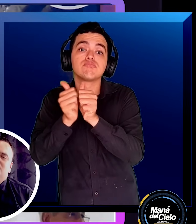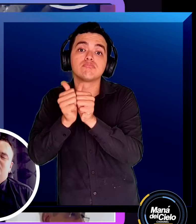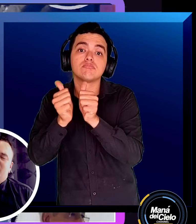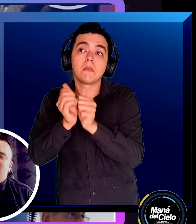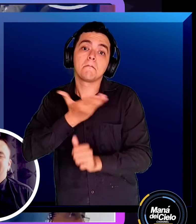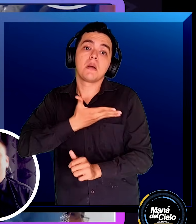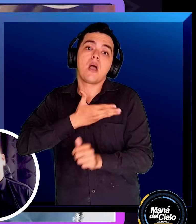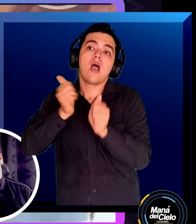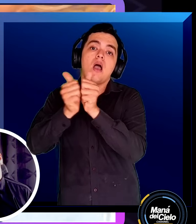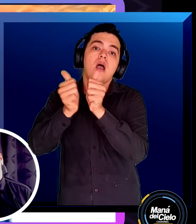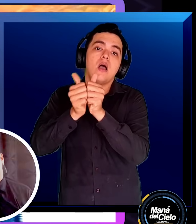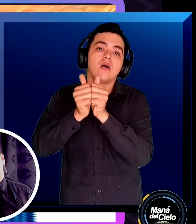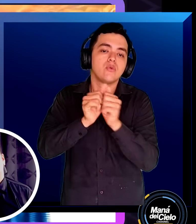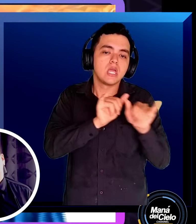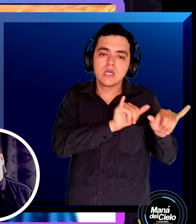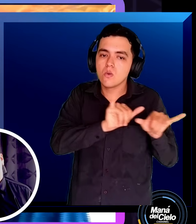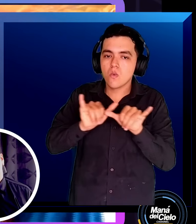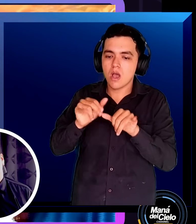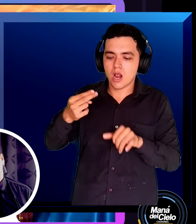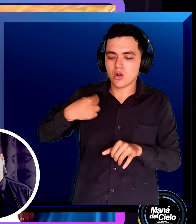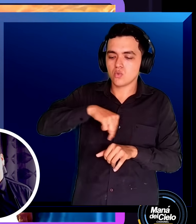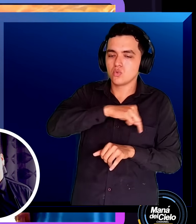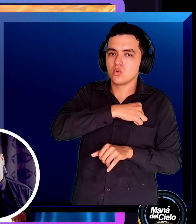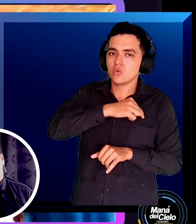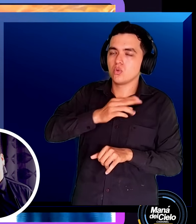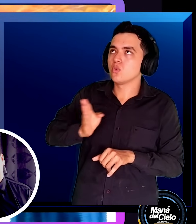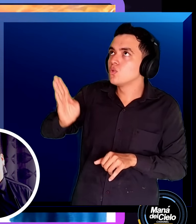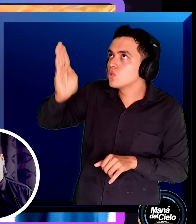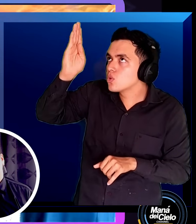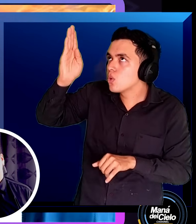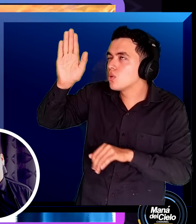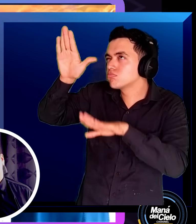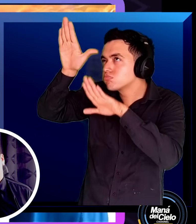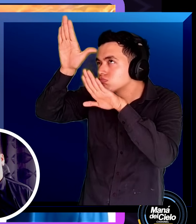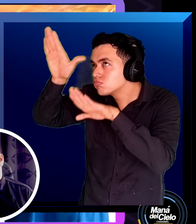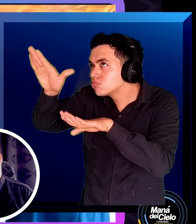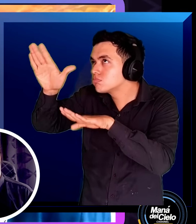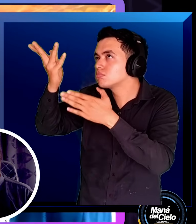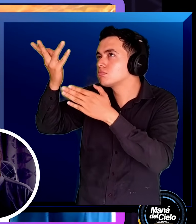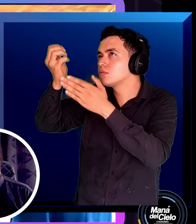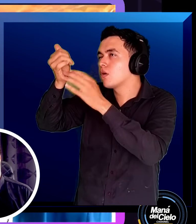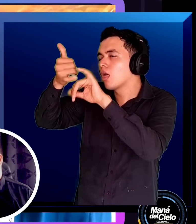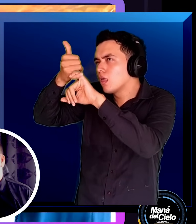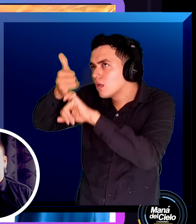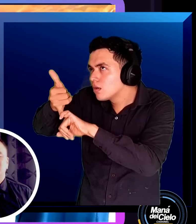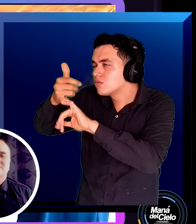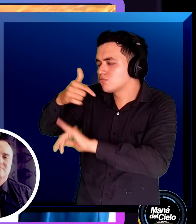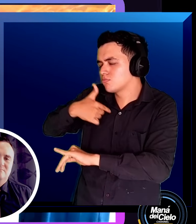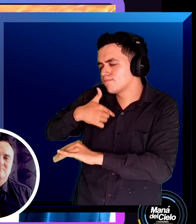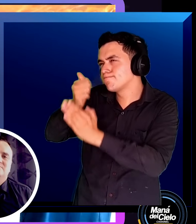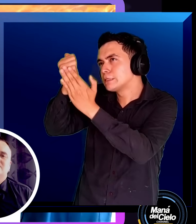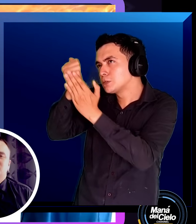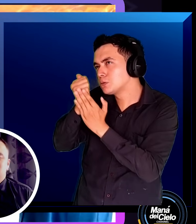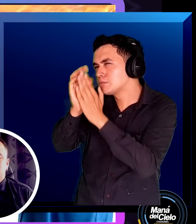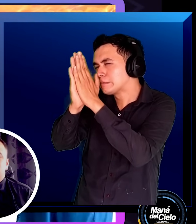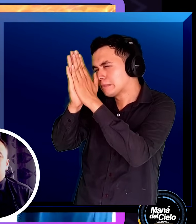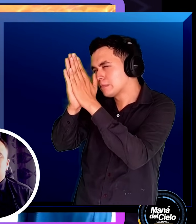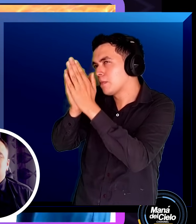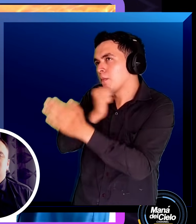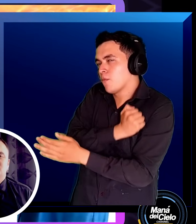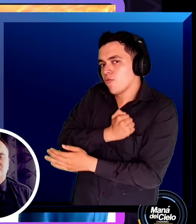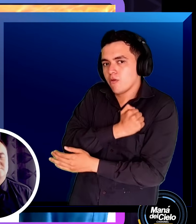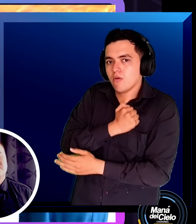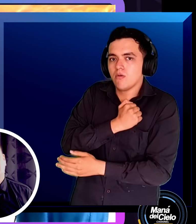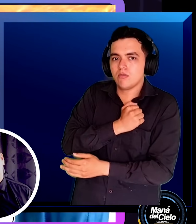en la vida, aprenda a pedirle permiso al Señor para todo. Mire, cuando yo no conocía esto de intercesión, hubo